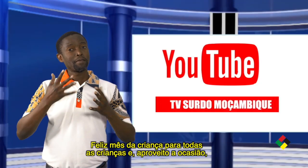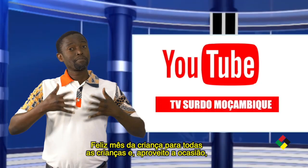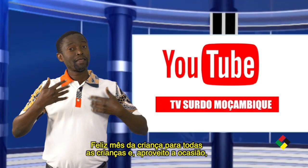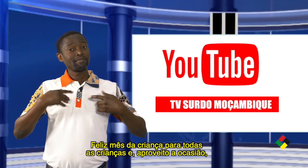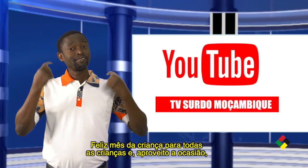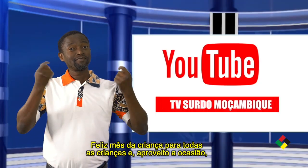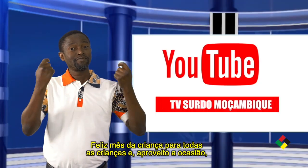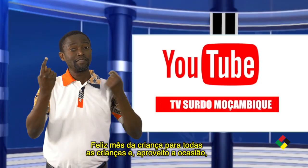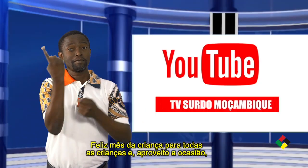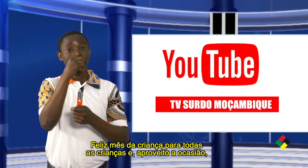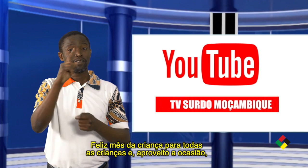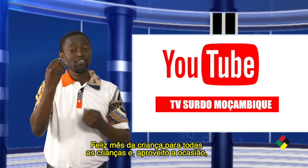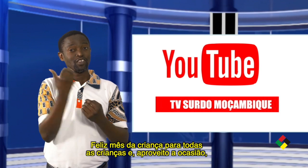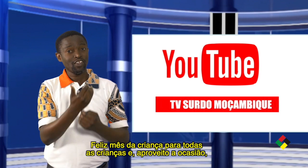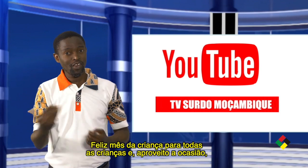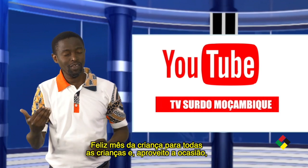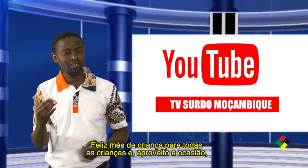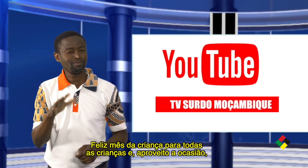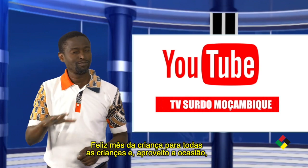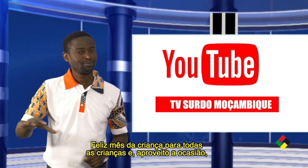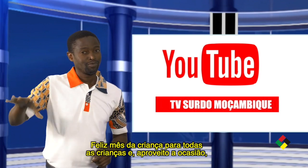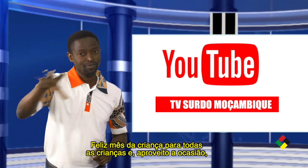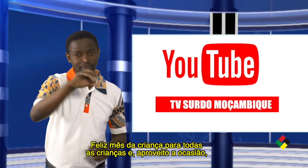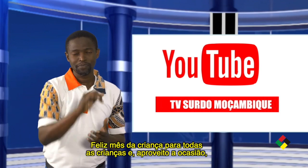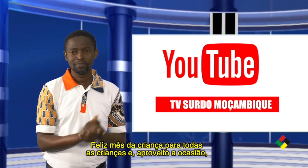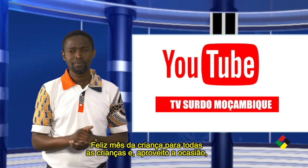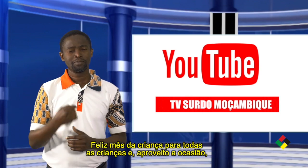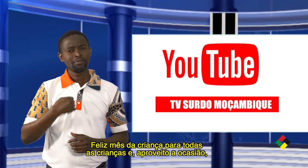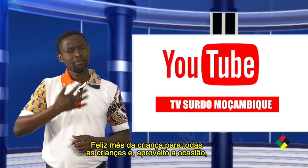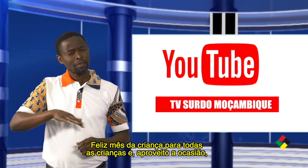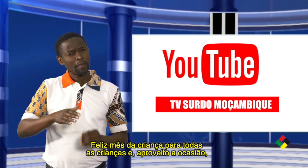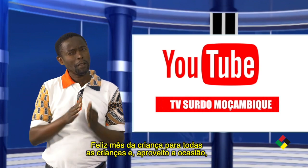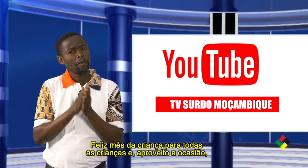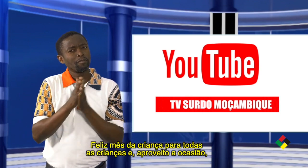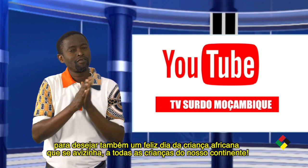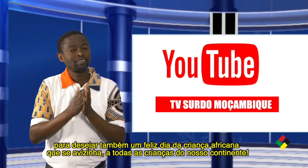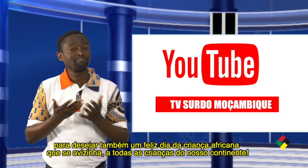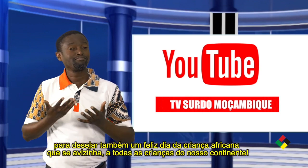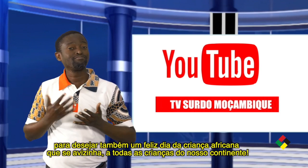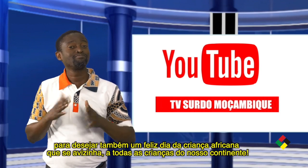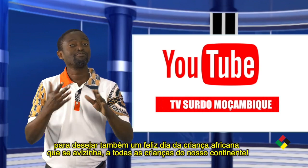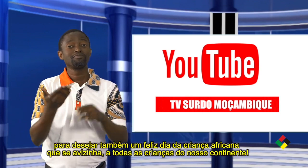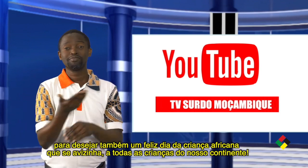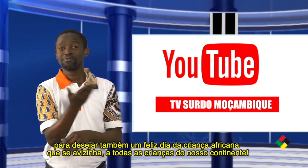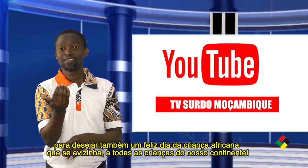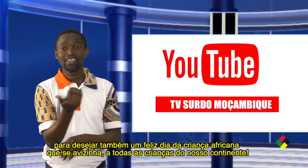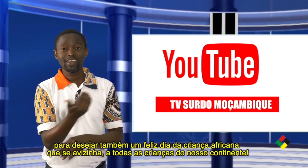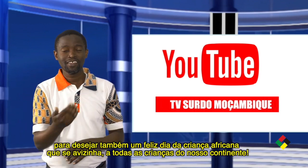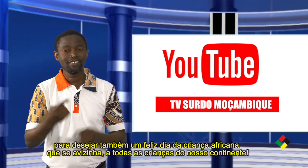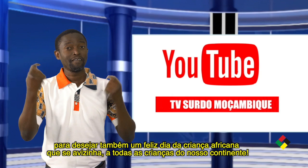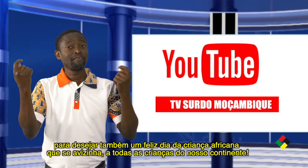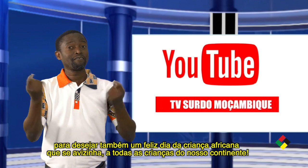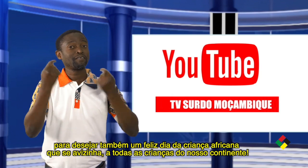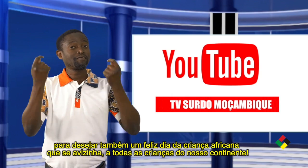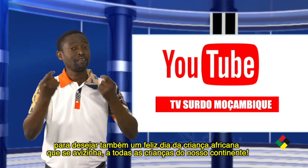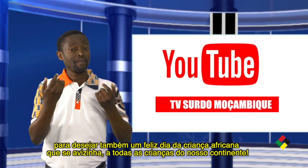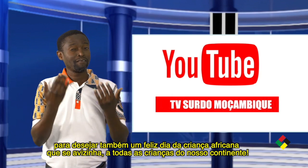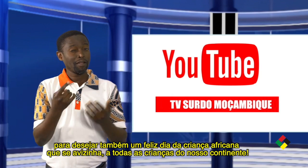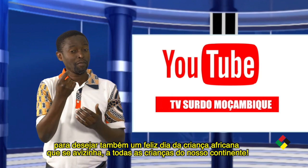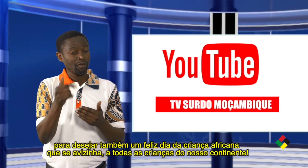Feliz mês da criança para todas as crianças e aproveito a ocasião para desejar também um feliz dia da criança africana que